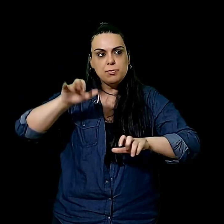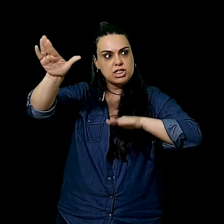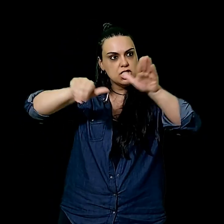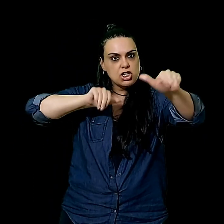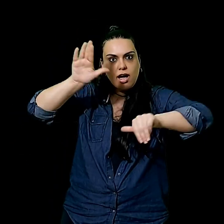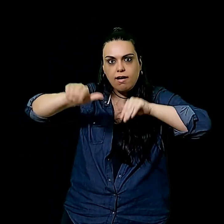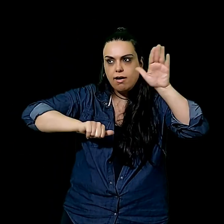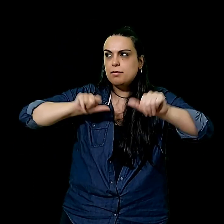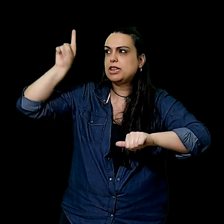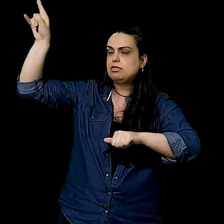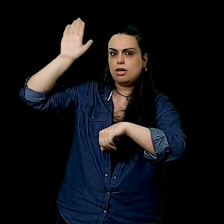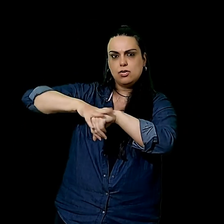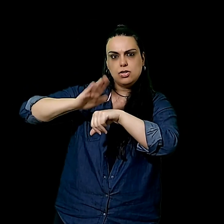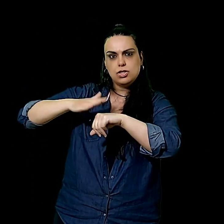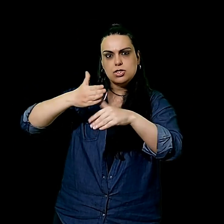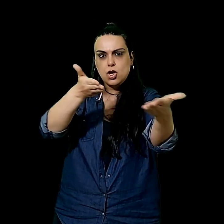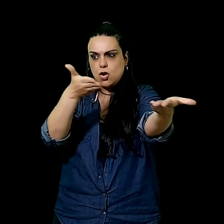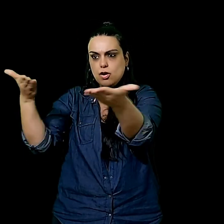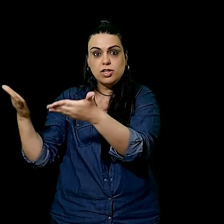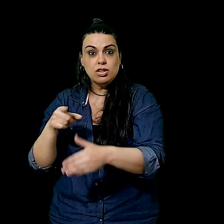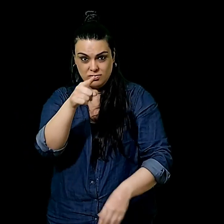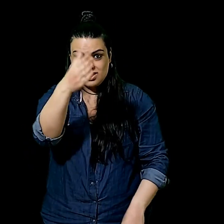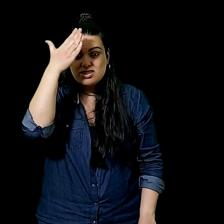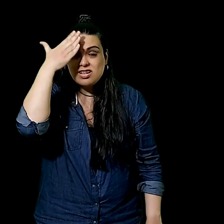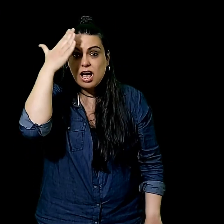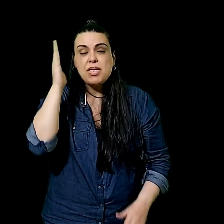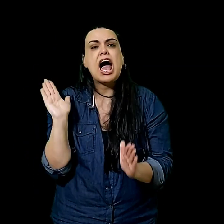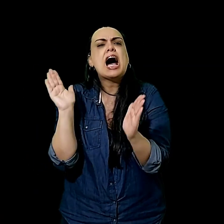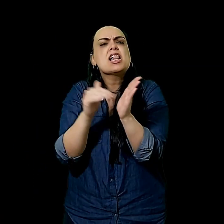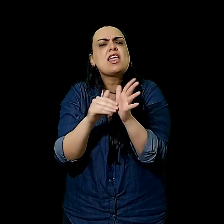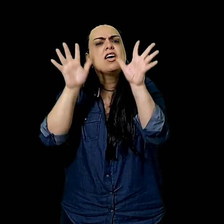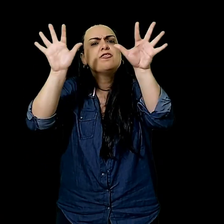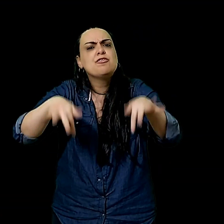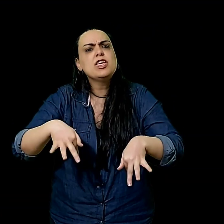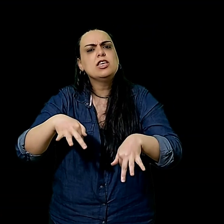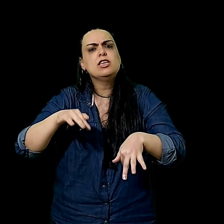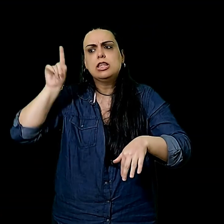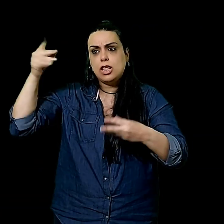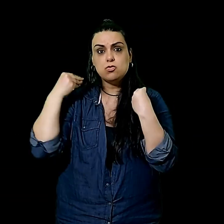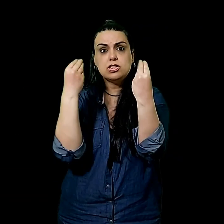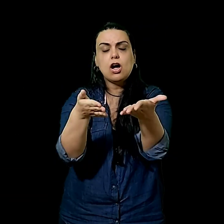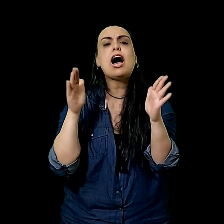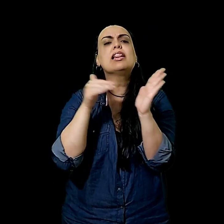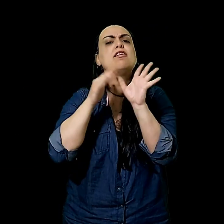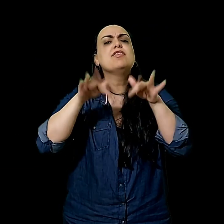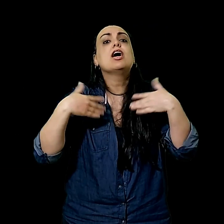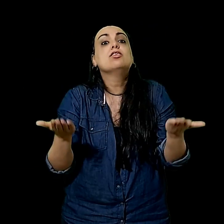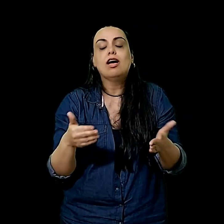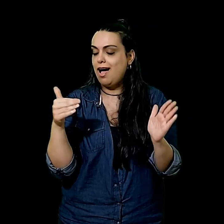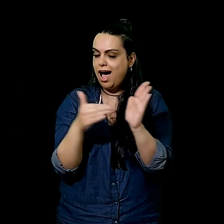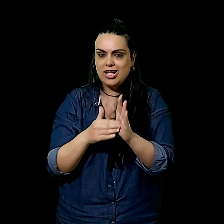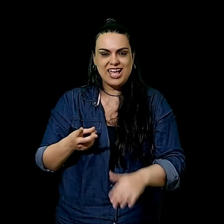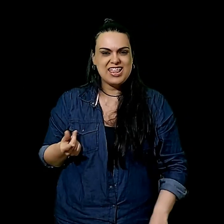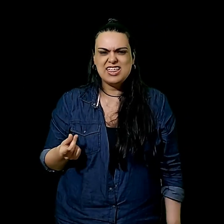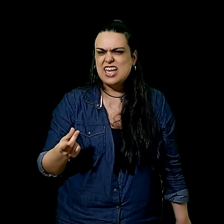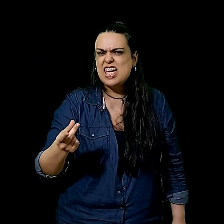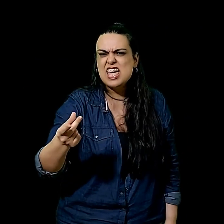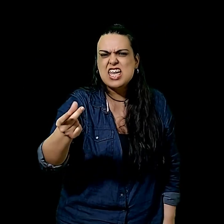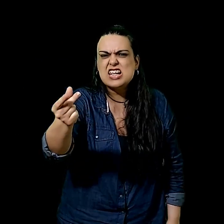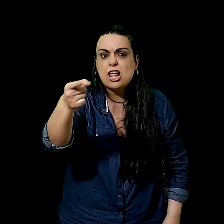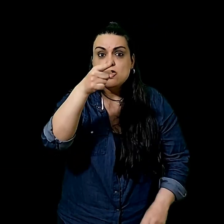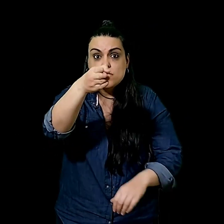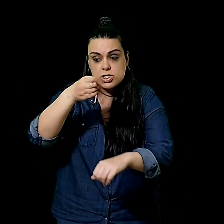tem nos chamado a fazer, ele está dizendo, você sabe até onde vai a durabilidade daquilo que eu te entreguei? Até a eternidade, até